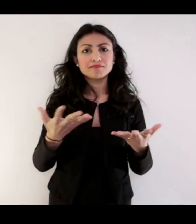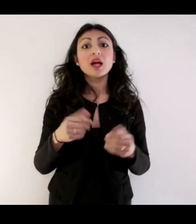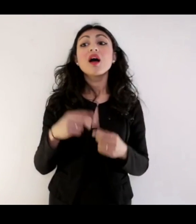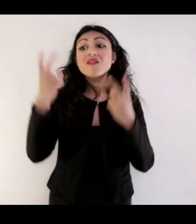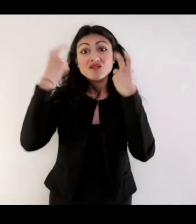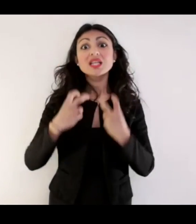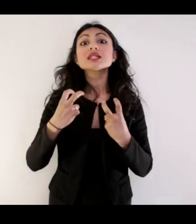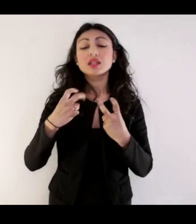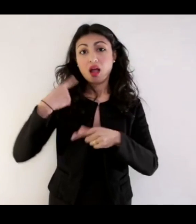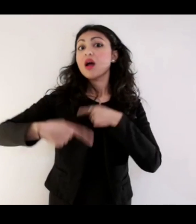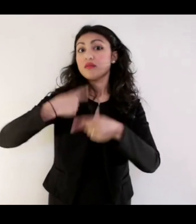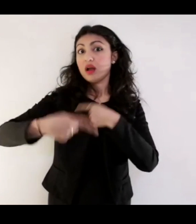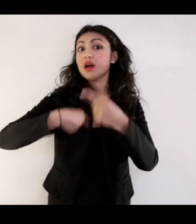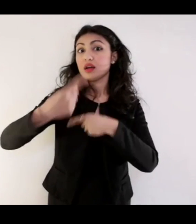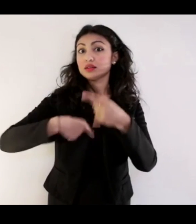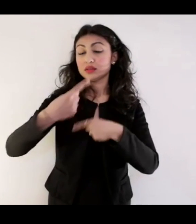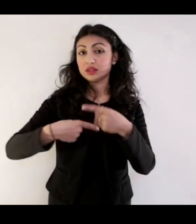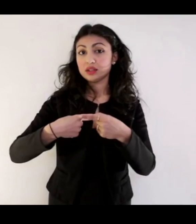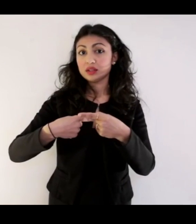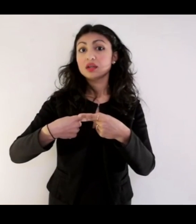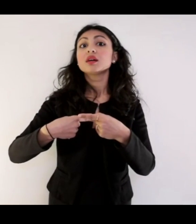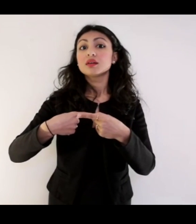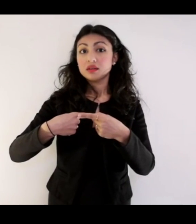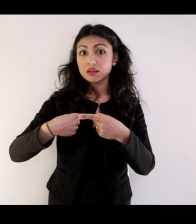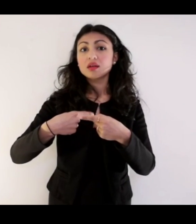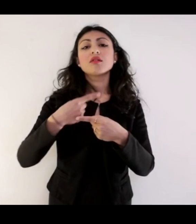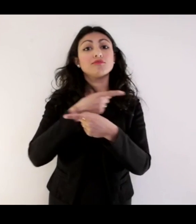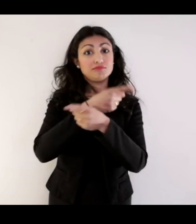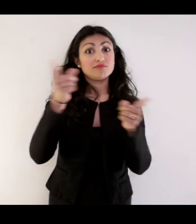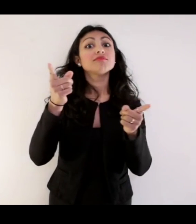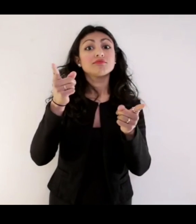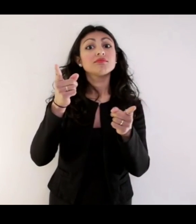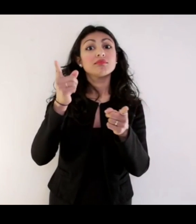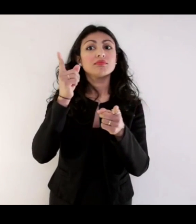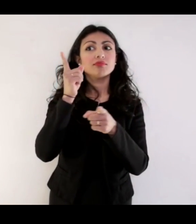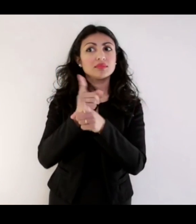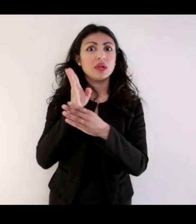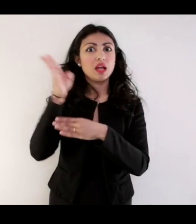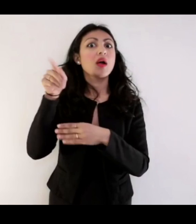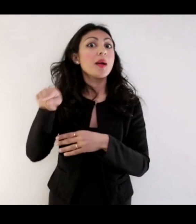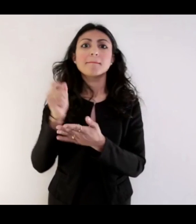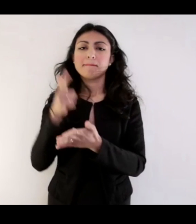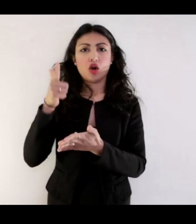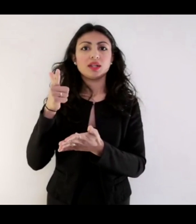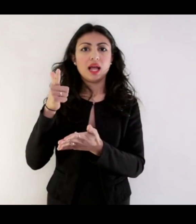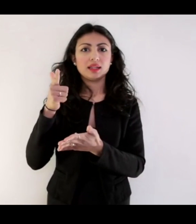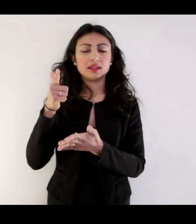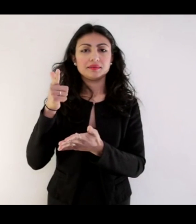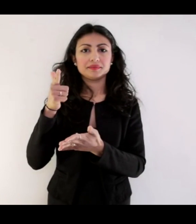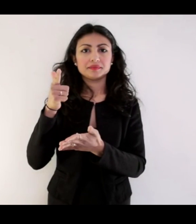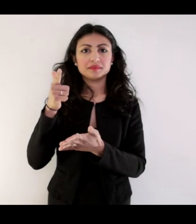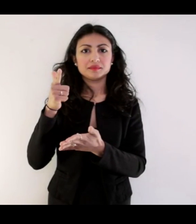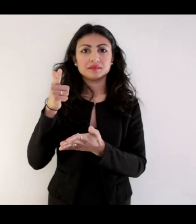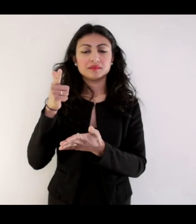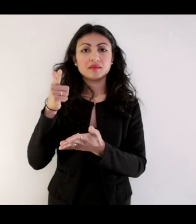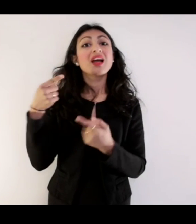rimane aperta negli ospedali, quindi le visite ambulatoriali sono aperte e sono necessarie e